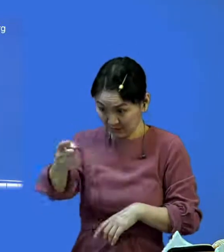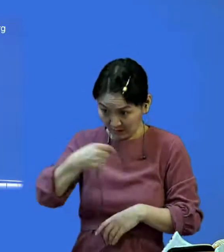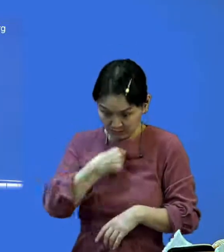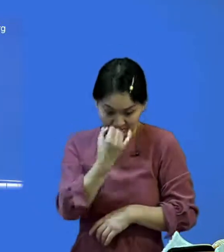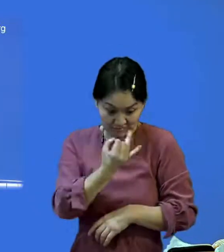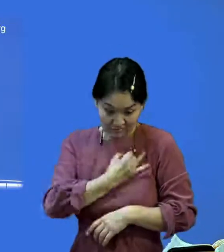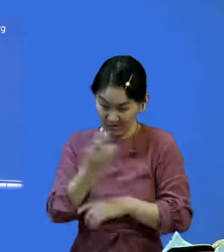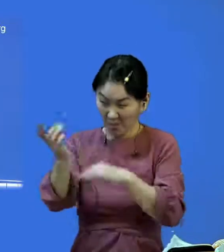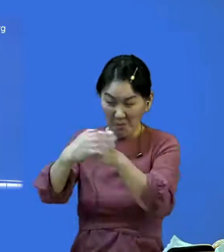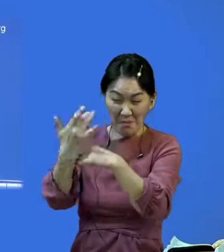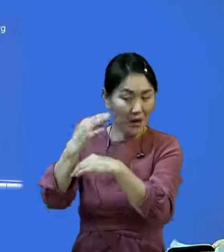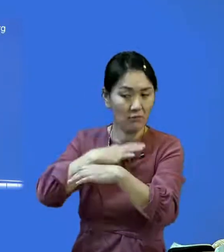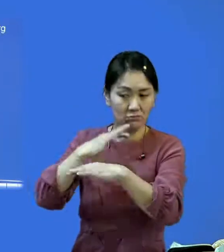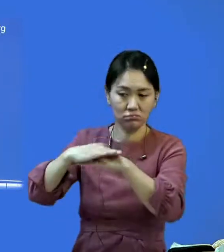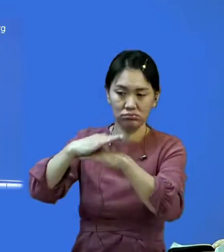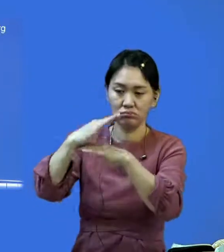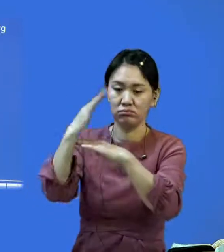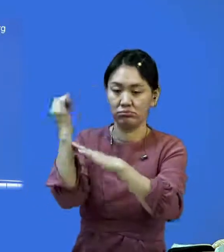амьлна.